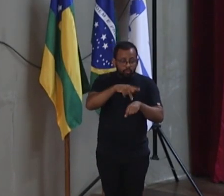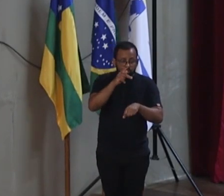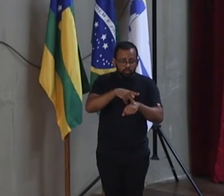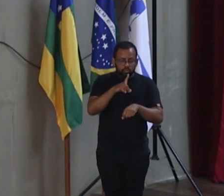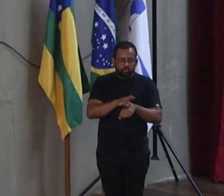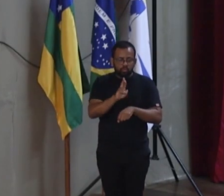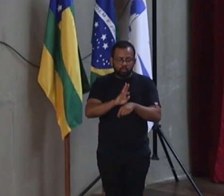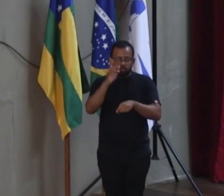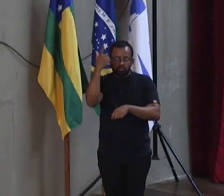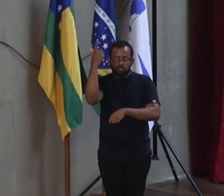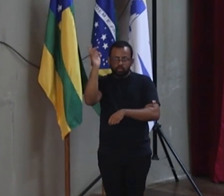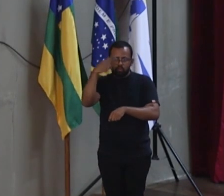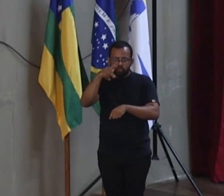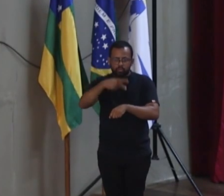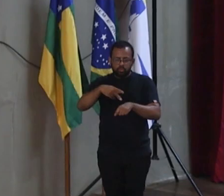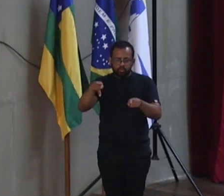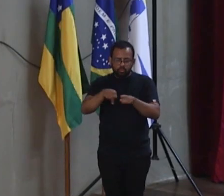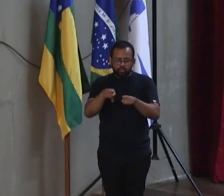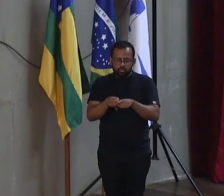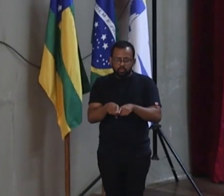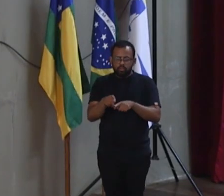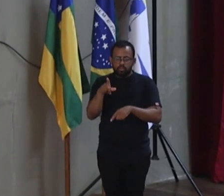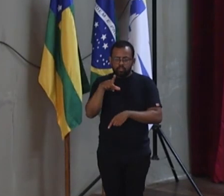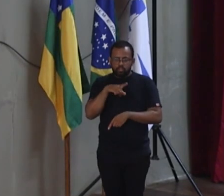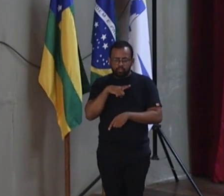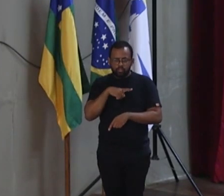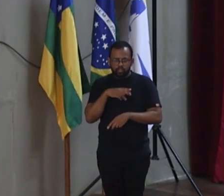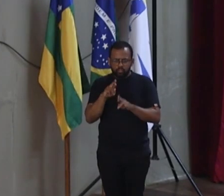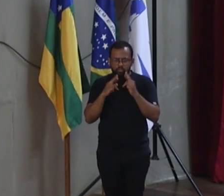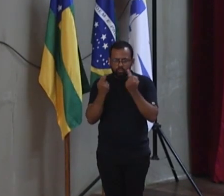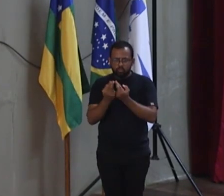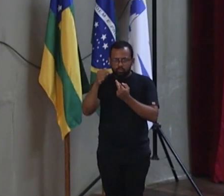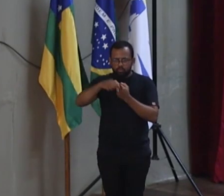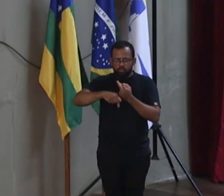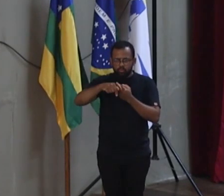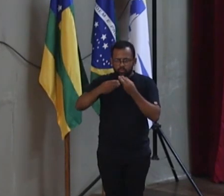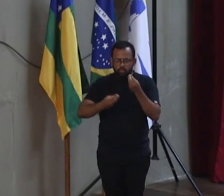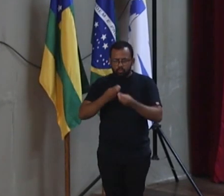no exterior, e nós nos reuníamos com